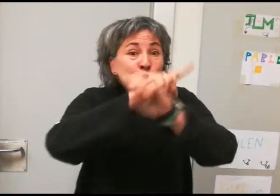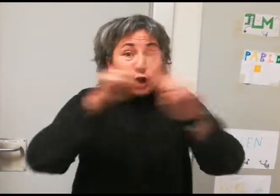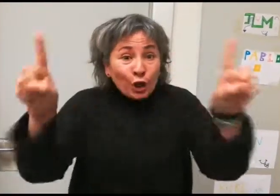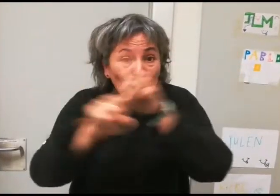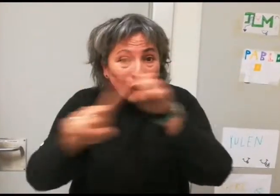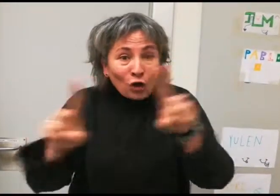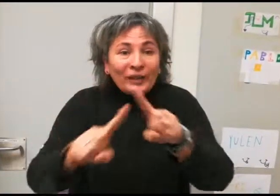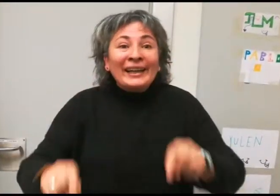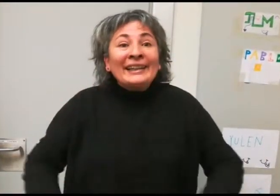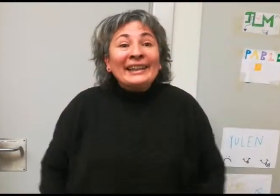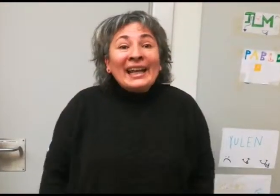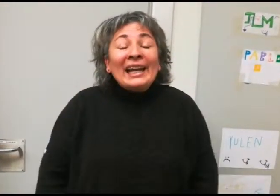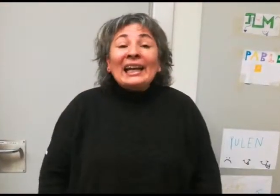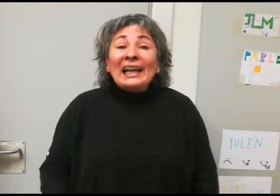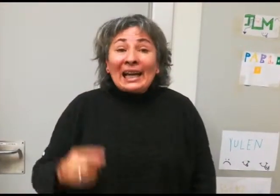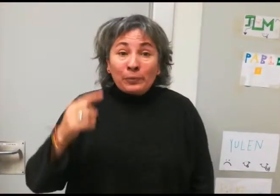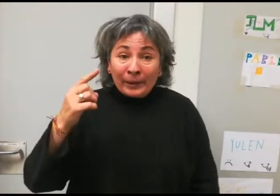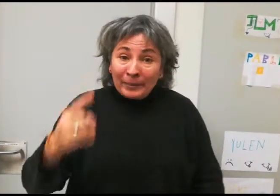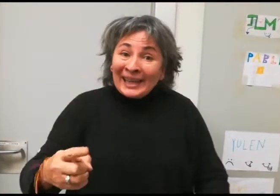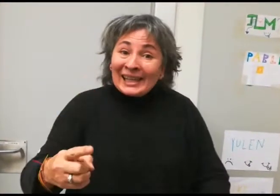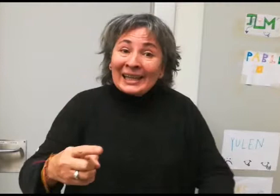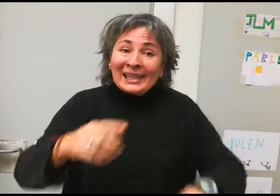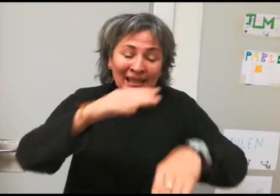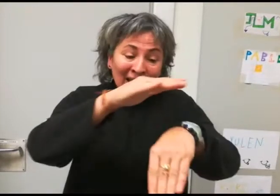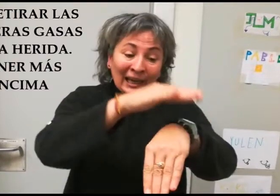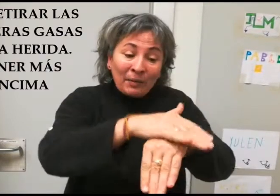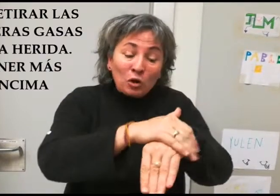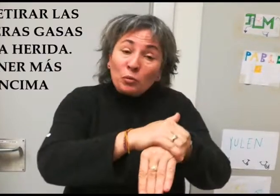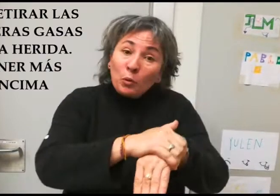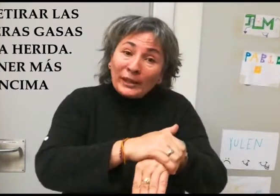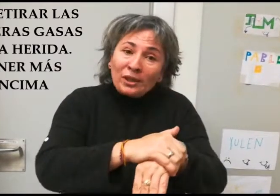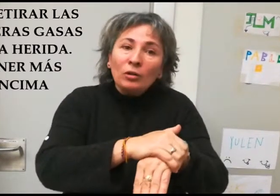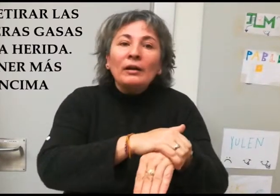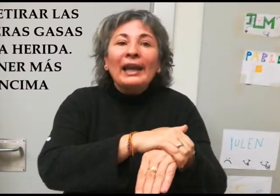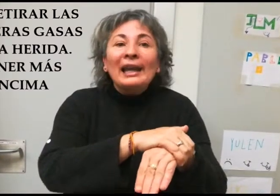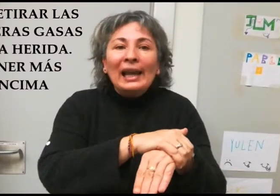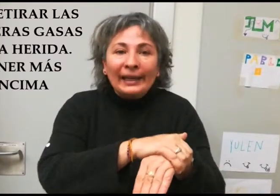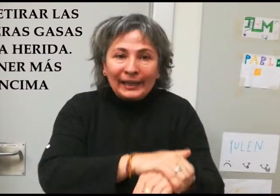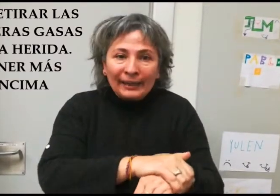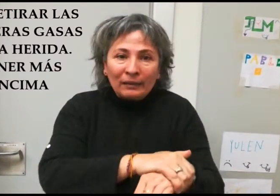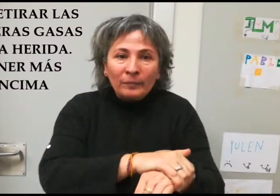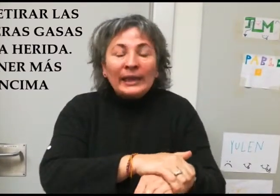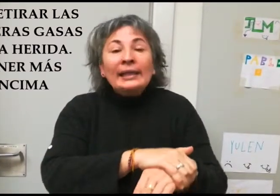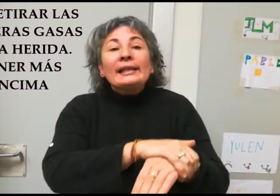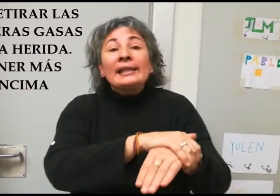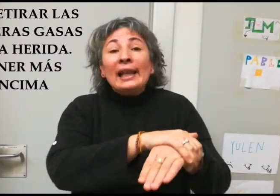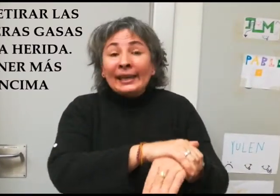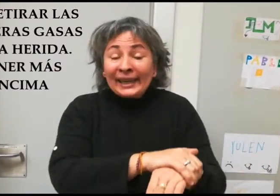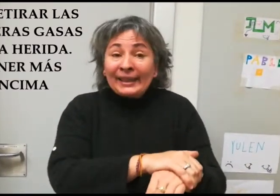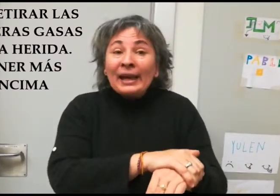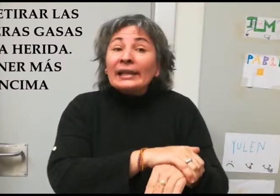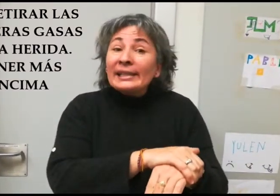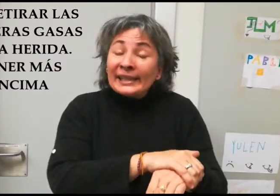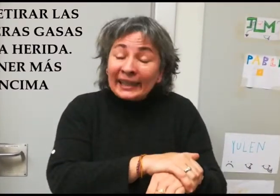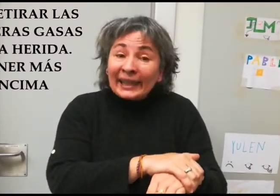No retirar las primeras gasas que hemos puesto en la herida. Si la herida sigue